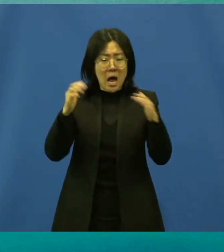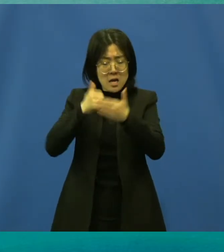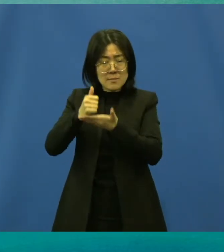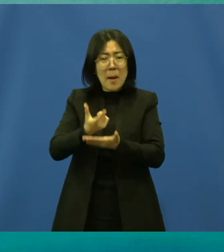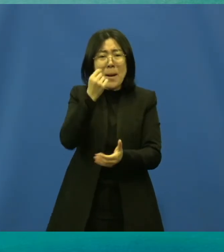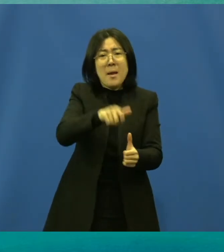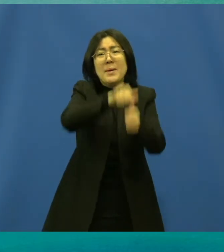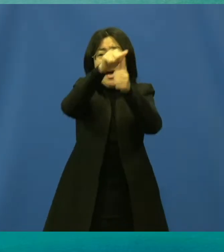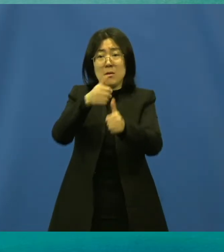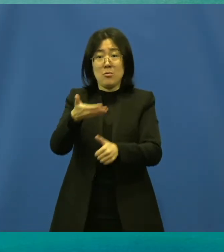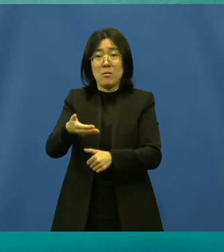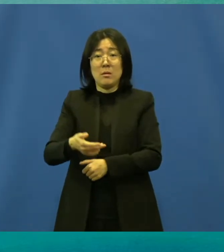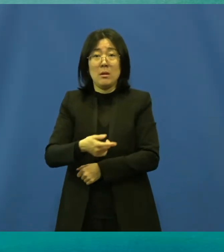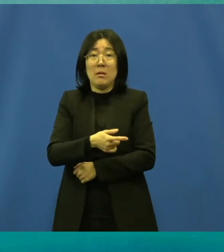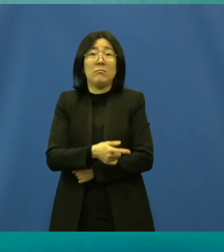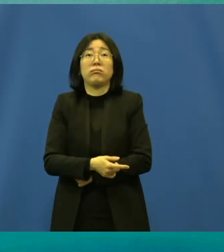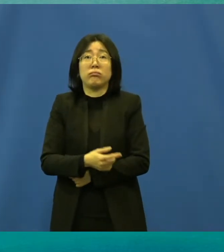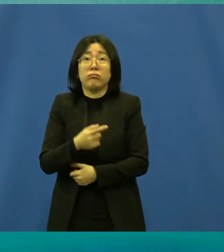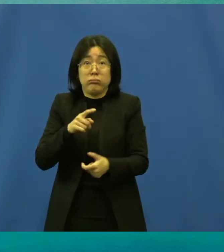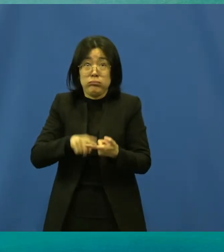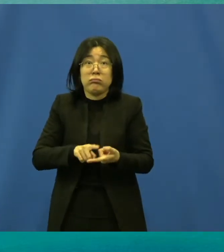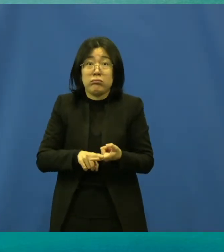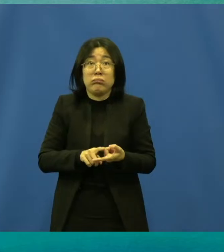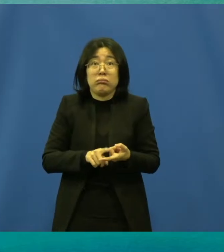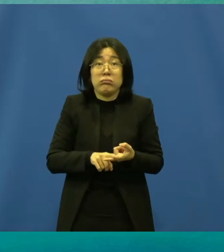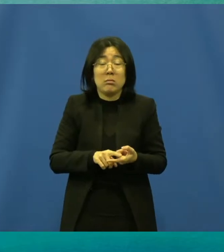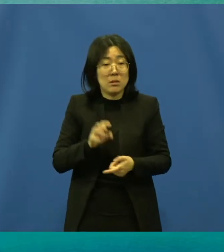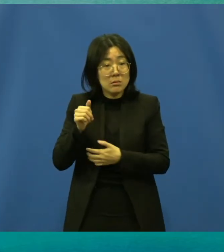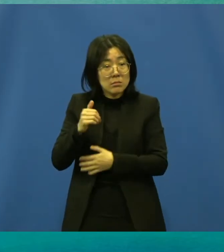빨리 구출해 주시기를 원하십니다.